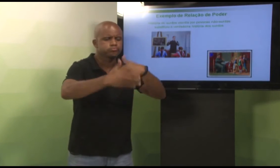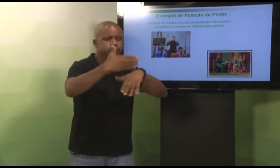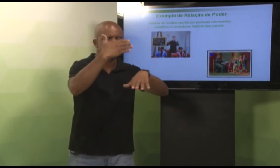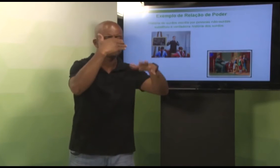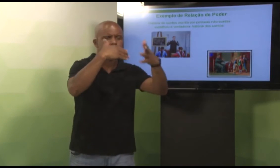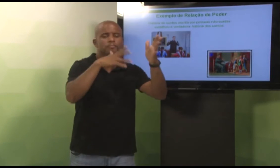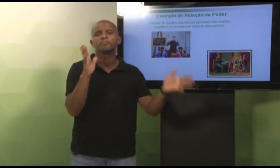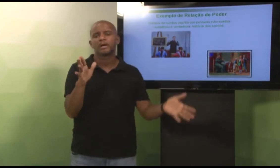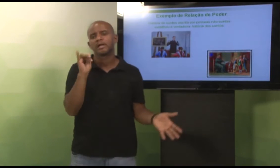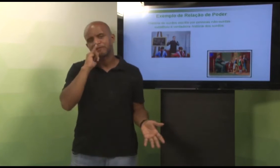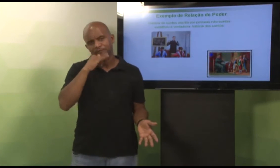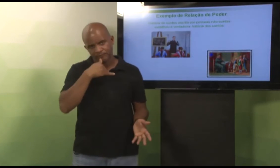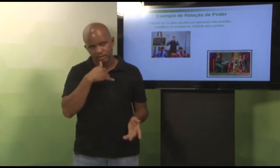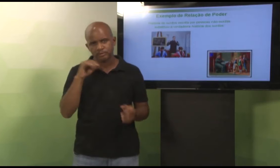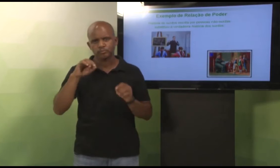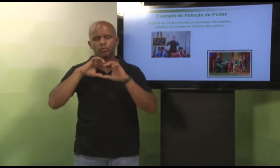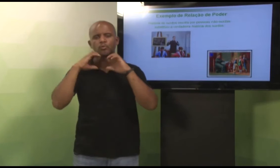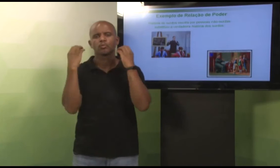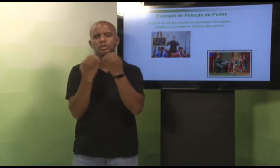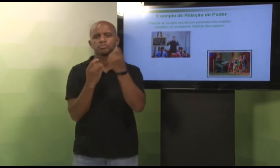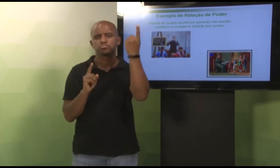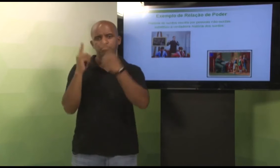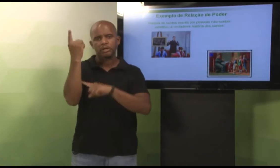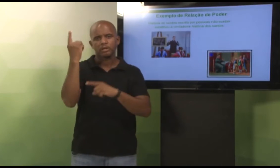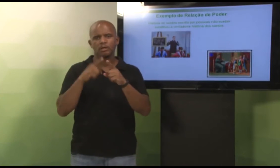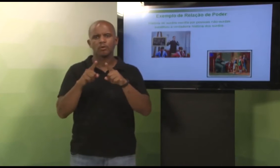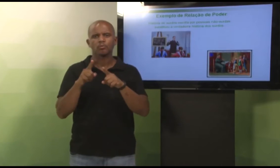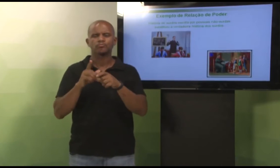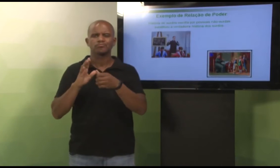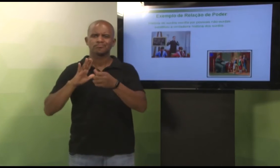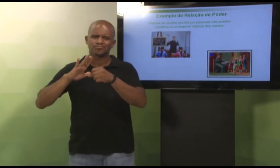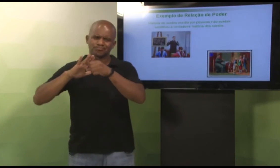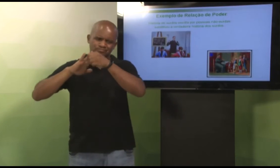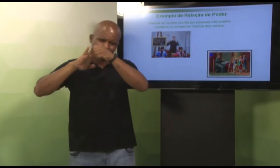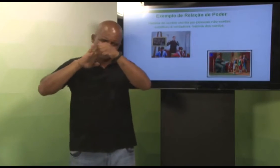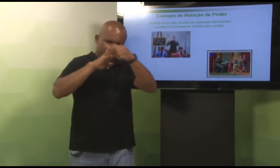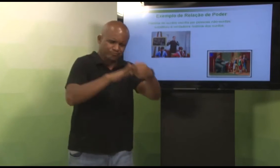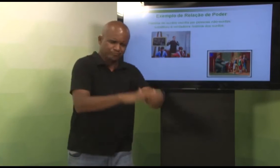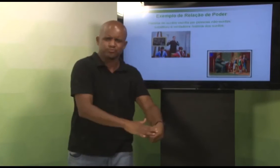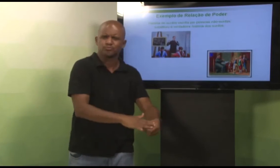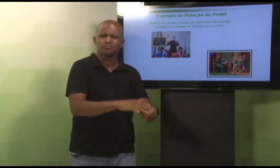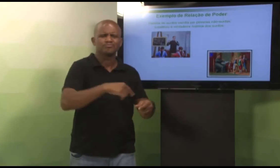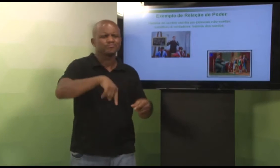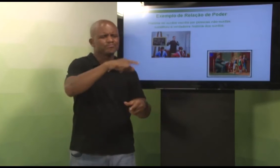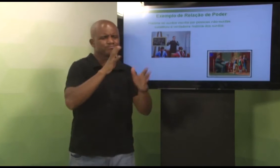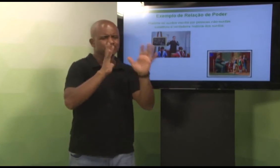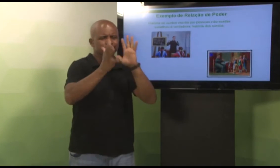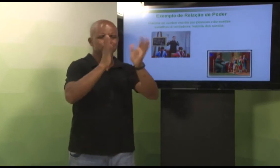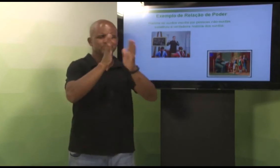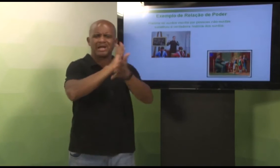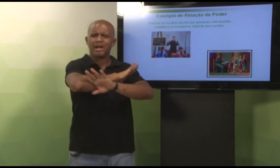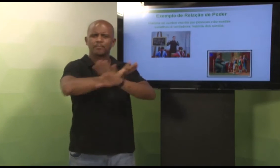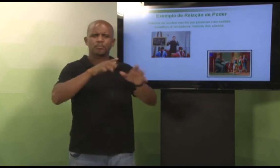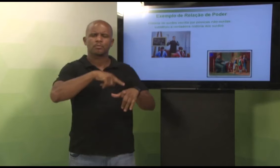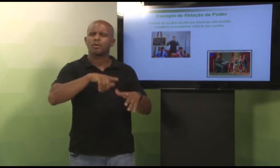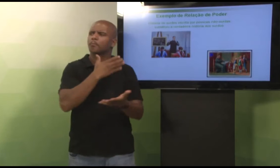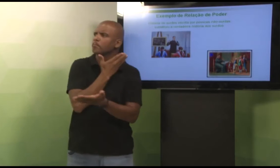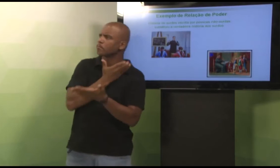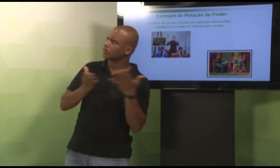um processo de ensino onde o surdo foi se desenvolvendo. Contudo, infelizmente, com o Congresso de Milão, houve o ouvintismo, acabando